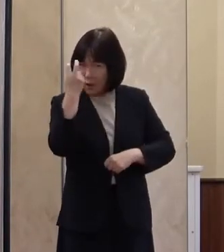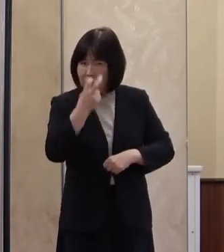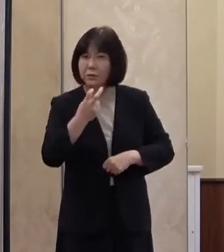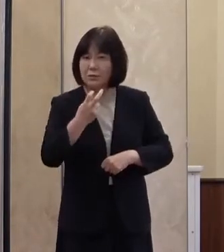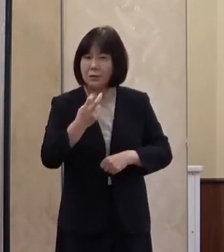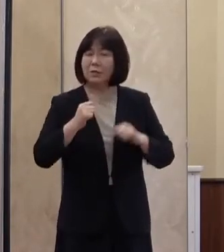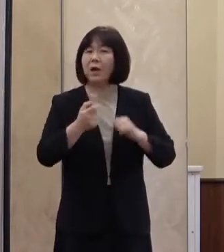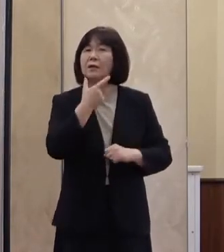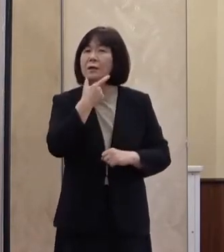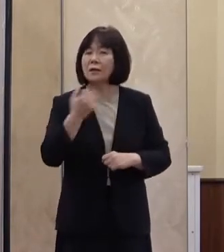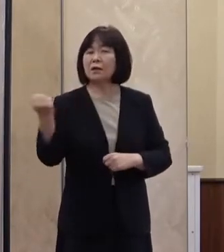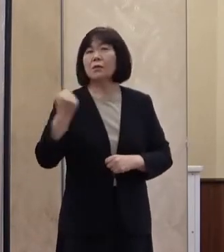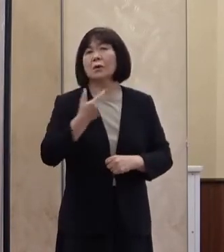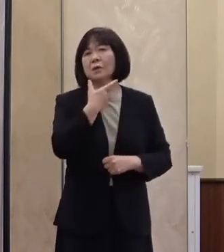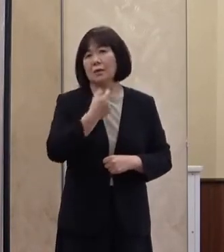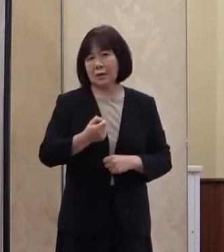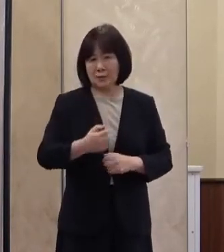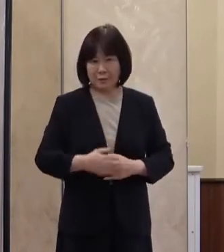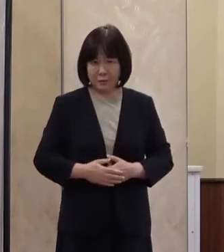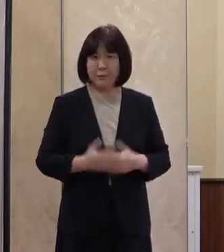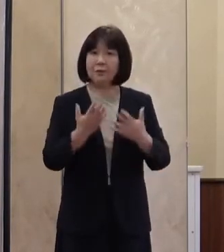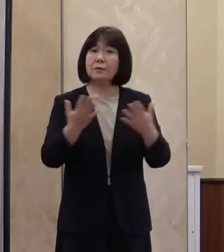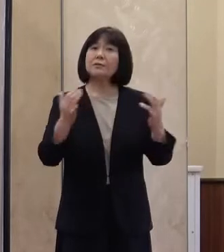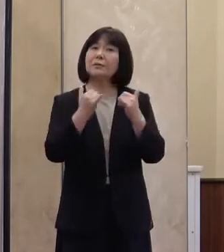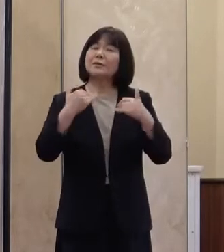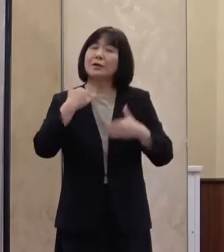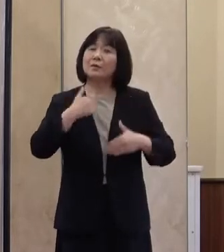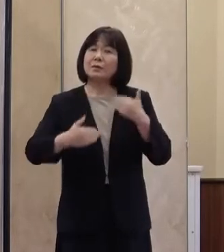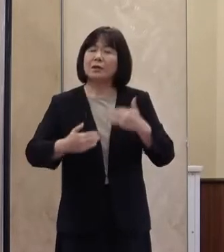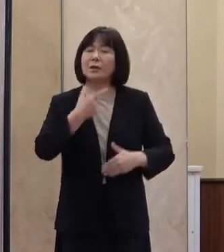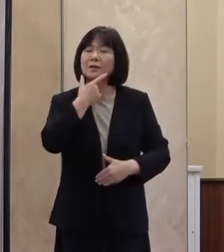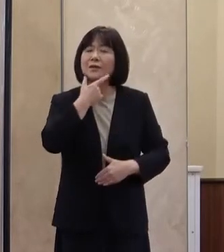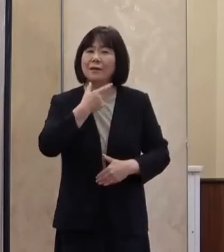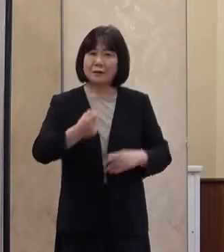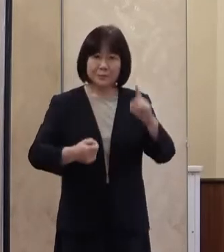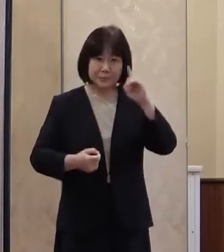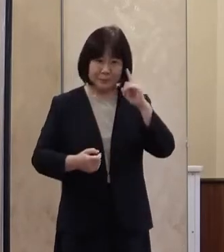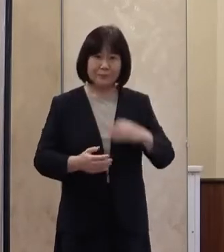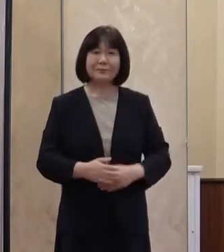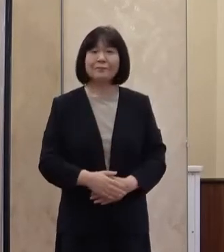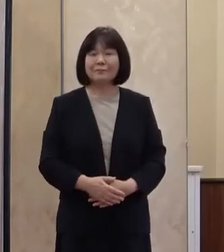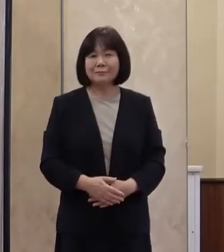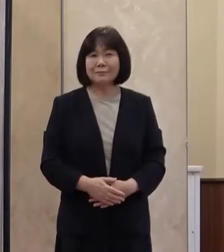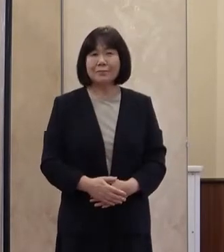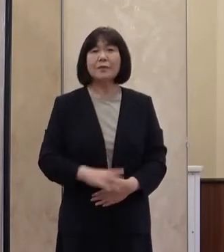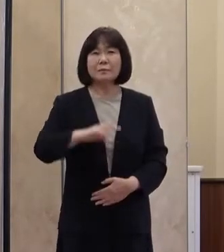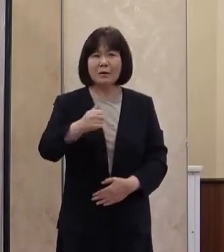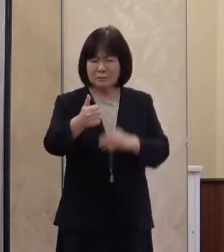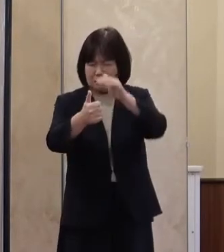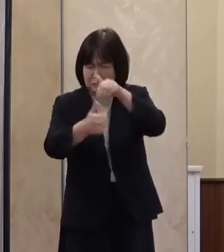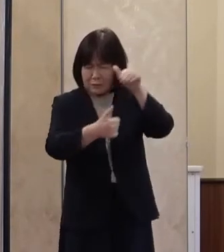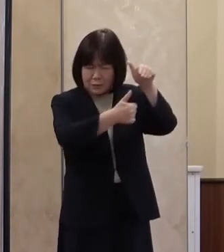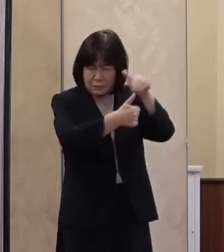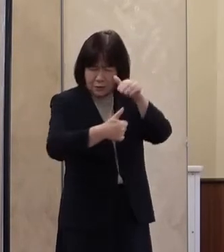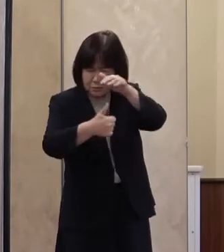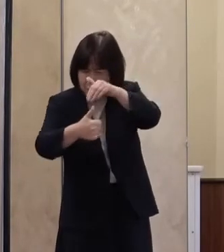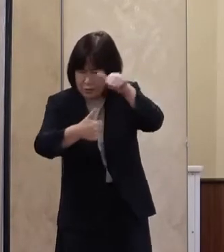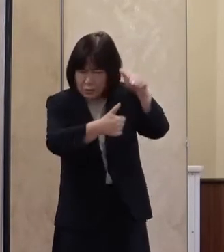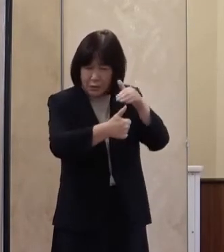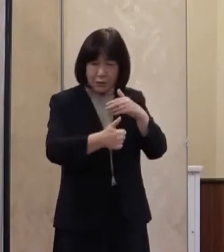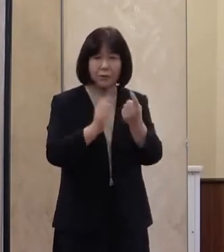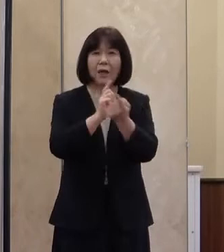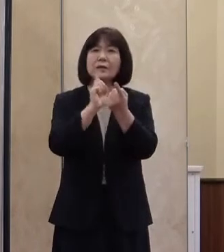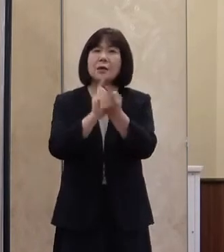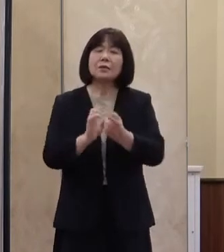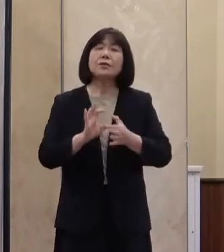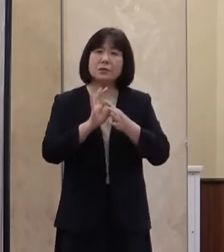たいと思います。で、多くの方に楽しんでいただけたらというふうに思います。まず客引き対策についてですが、10